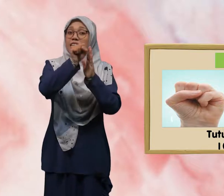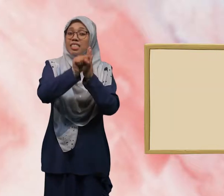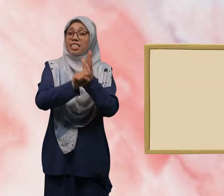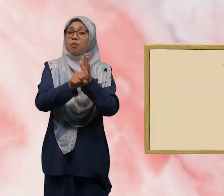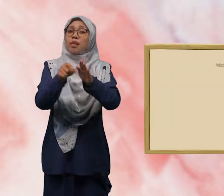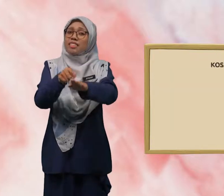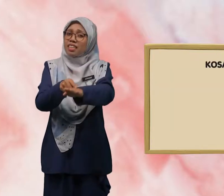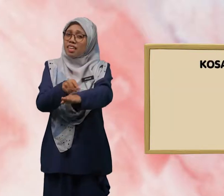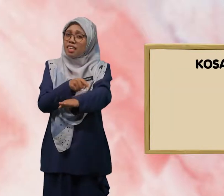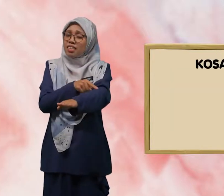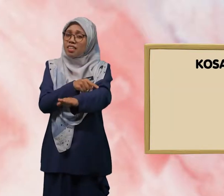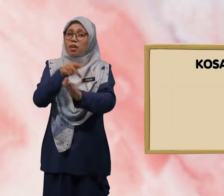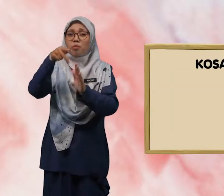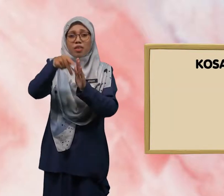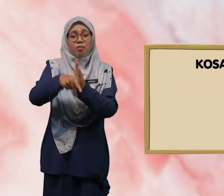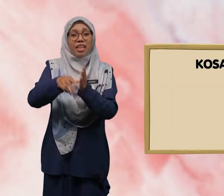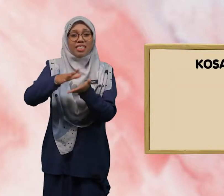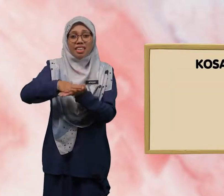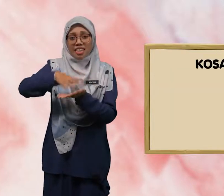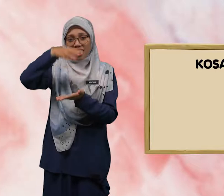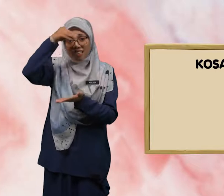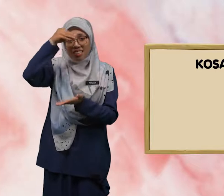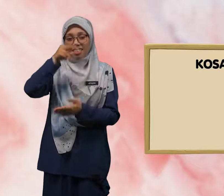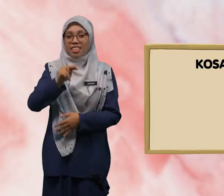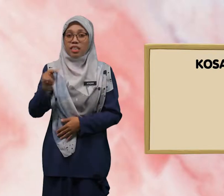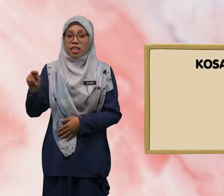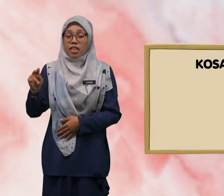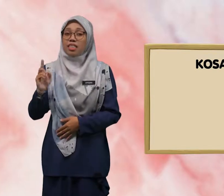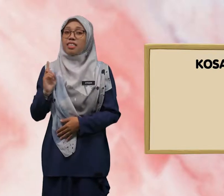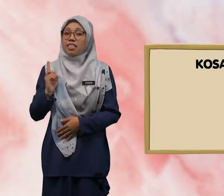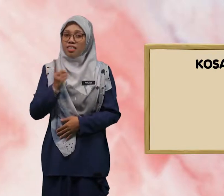sepanjang pembelajaran kita